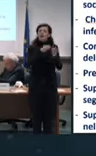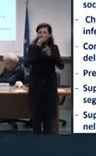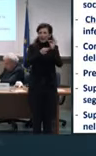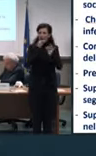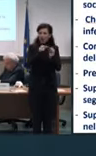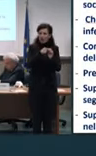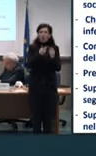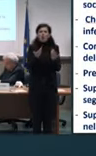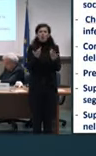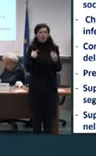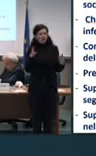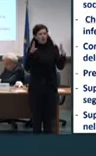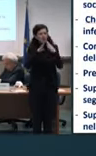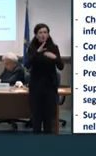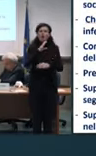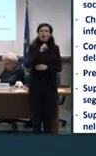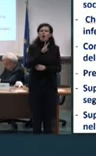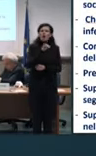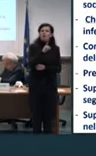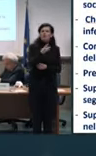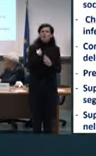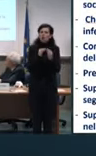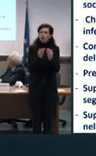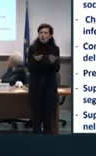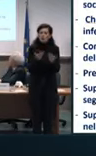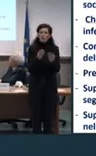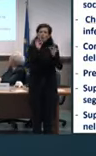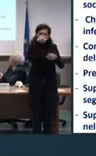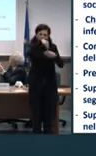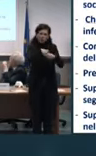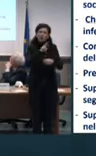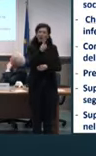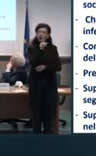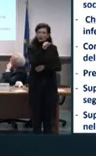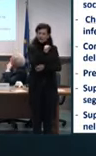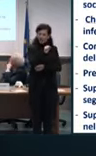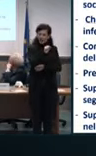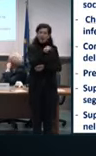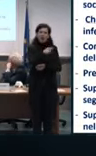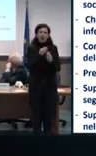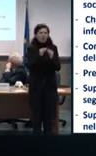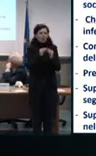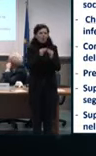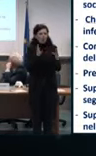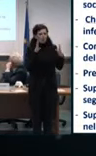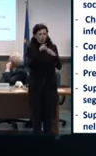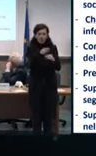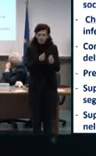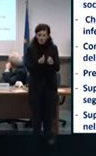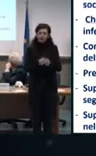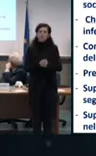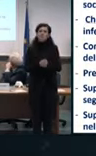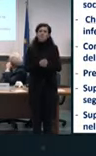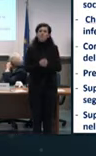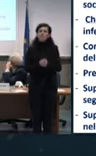come affrontare il copy di questo specifico per queste strutture dall'altra un c'è una check list che le auto che le